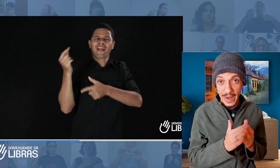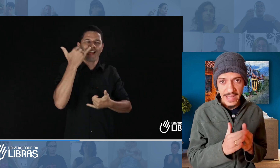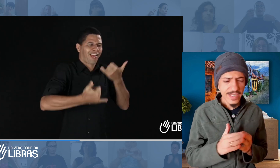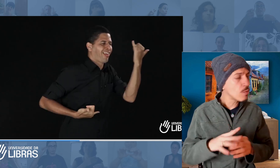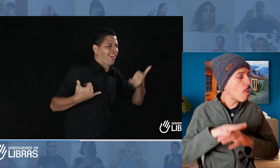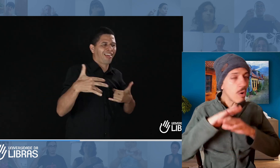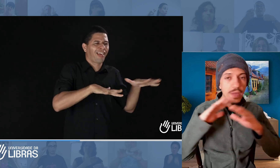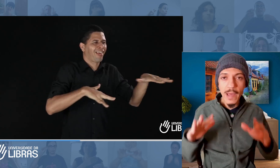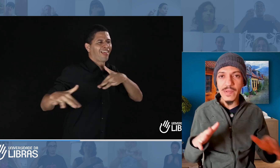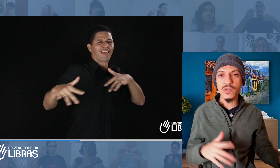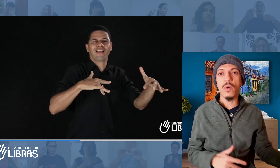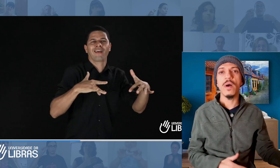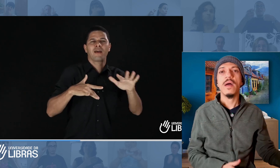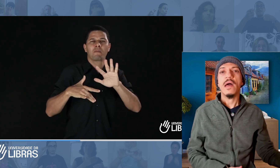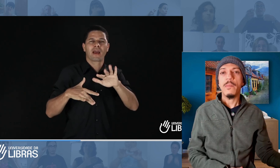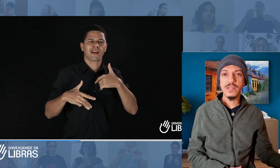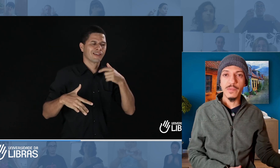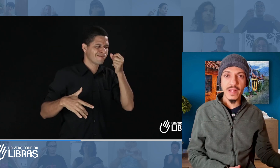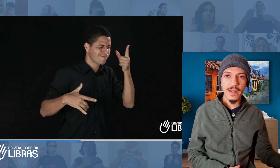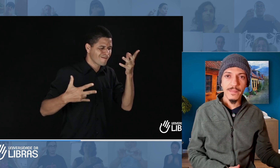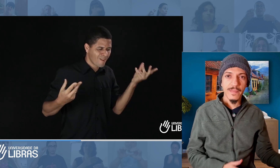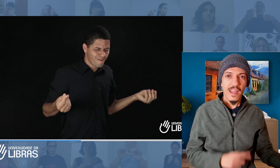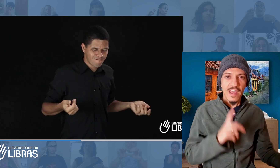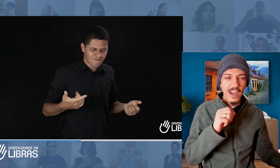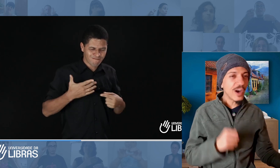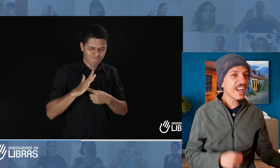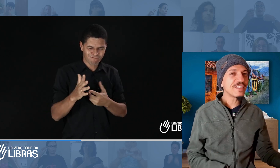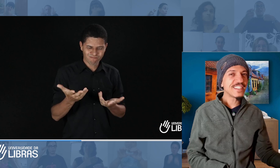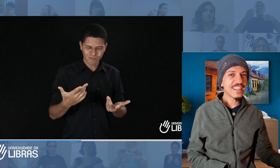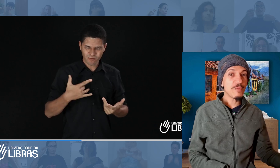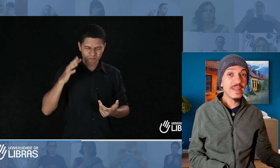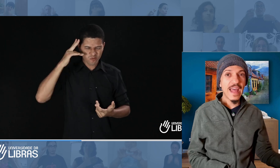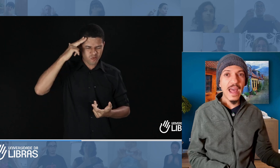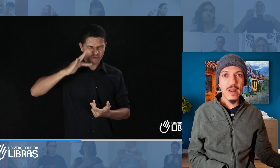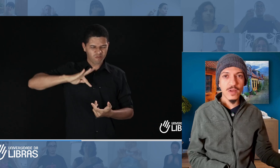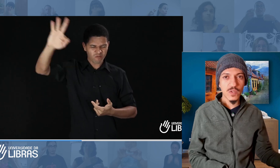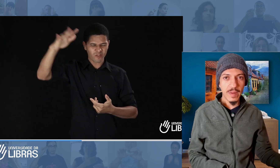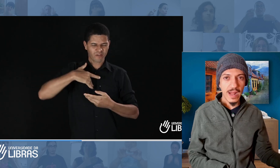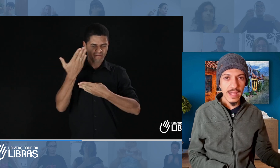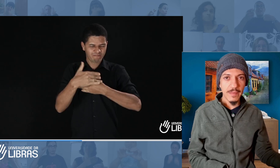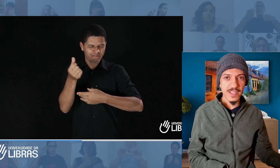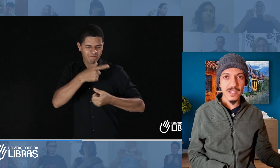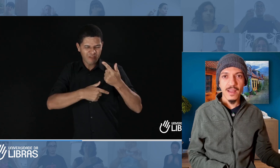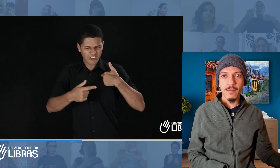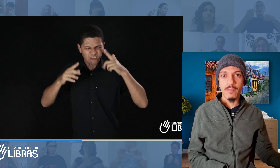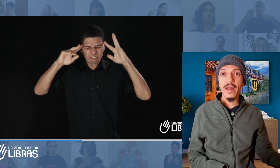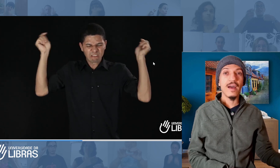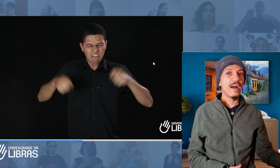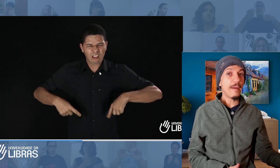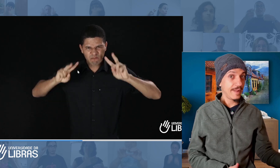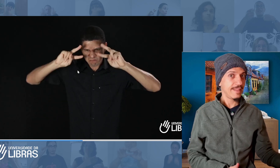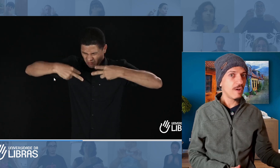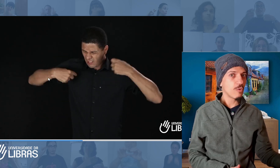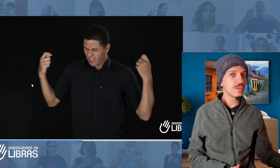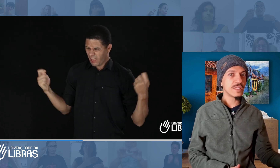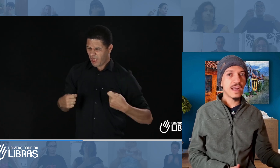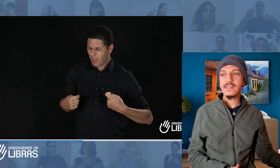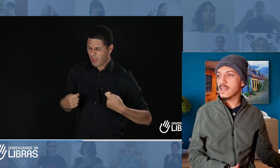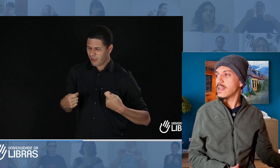prática, qualquer pessoa pode aprender. Agora que você já tem uma ideia melhor sobre a Libras, bora aprender alguns sinais aqui na